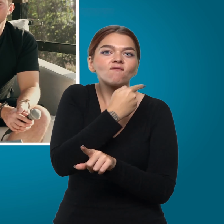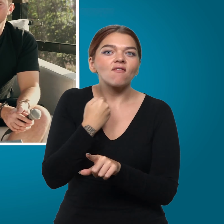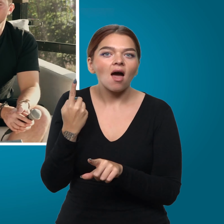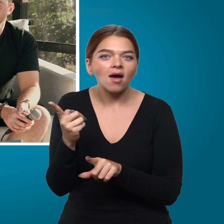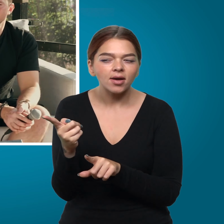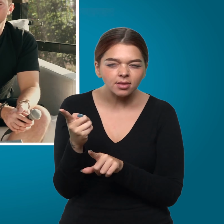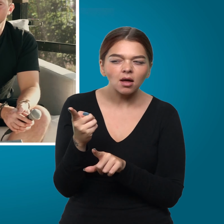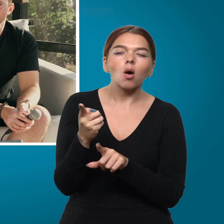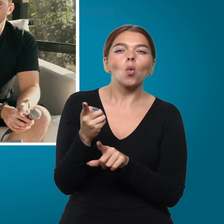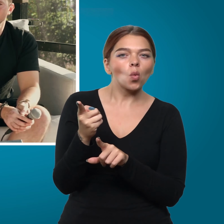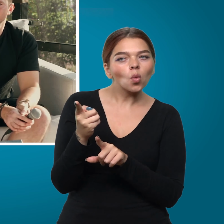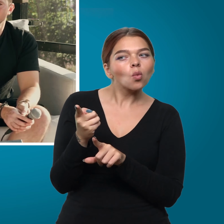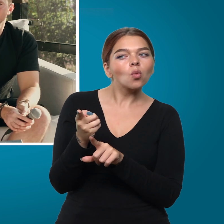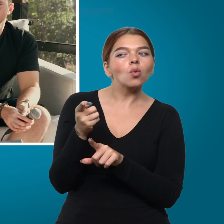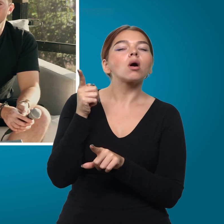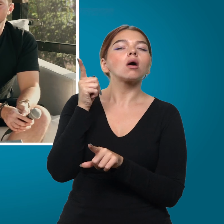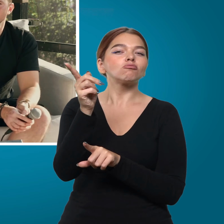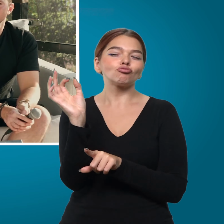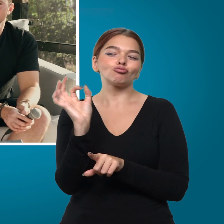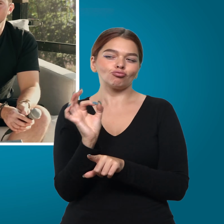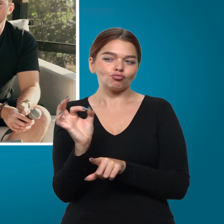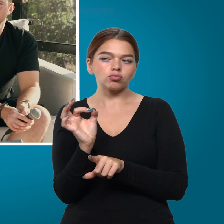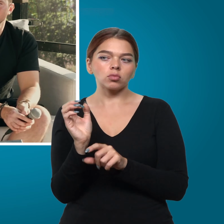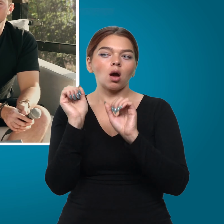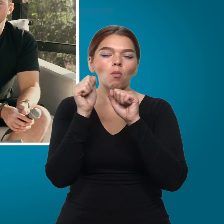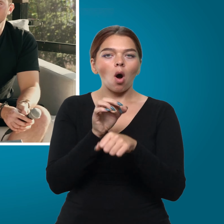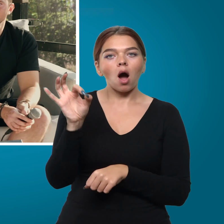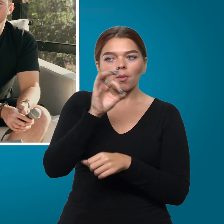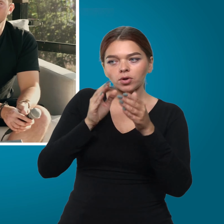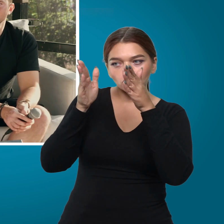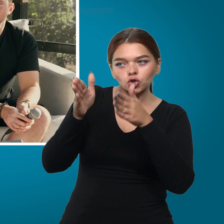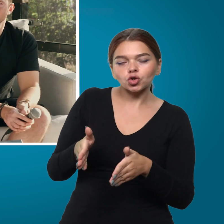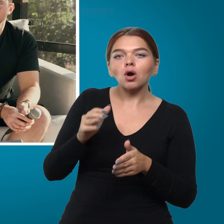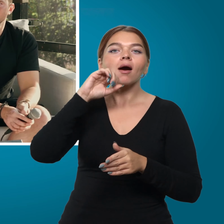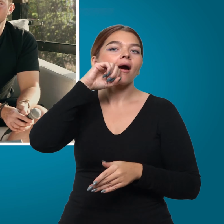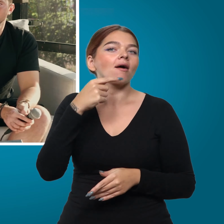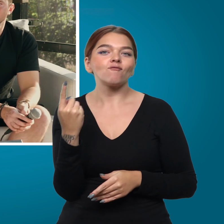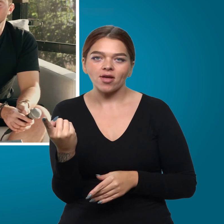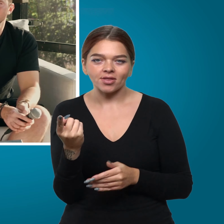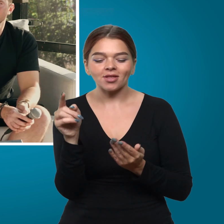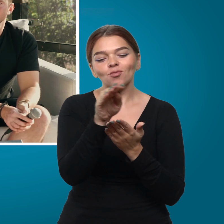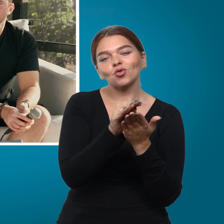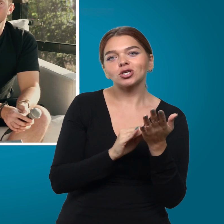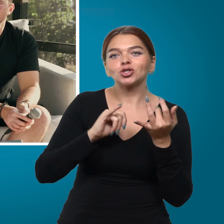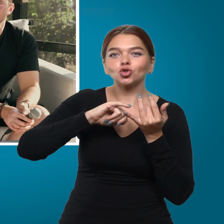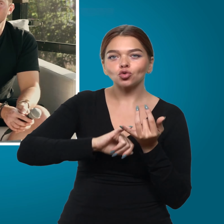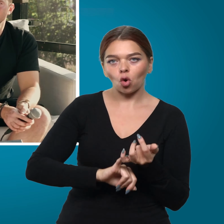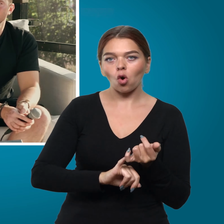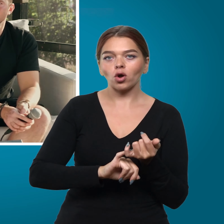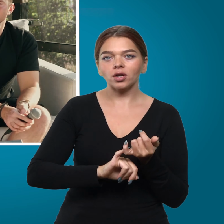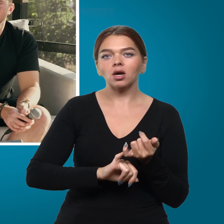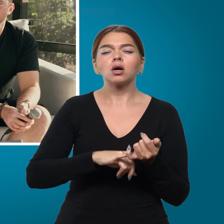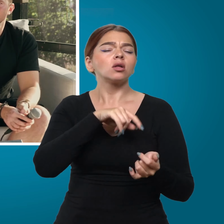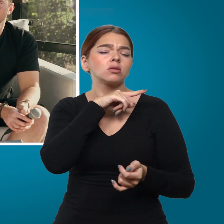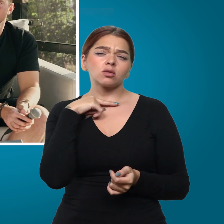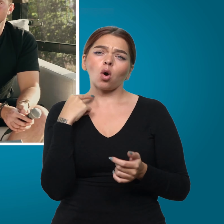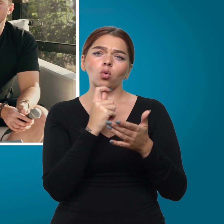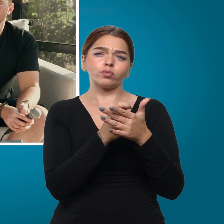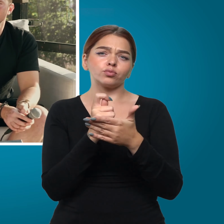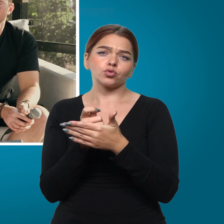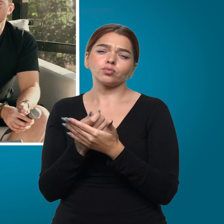arba veikėjo įkvėpimas, ar ne, irgi pamatai kažkokį veidą, kuris galvoja, o,